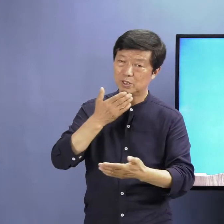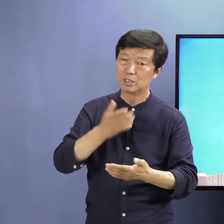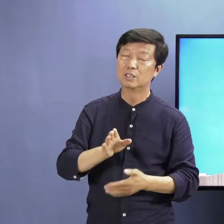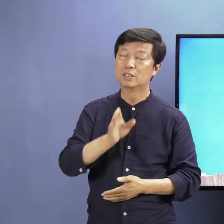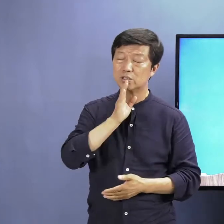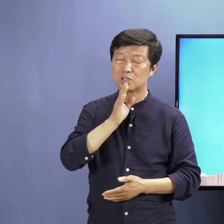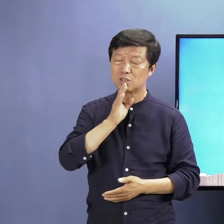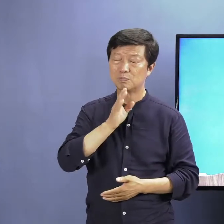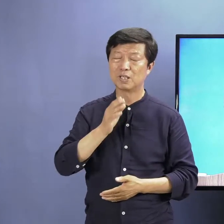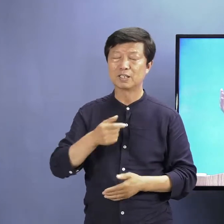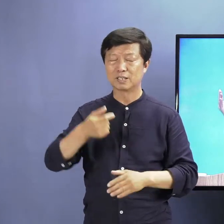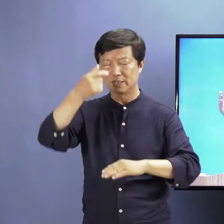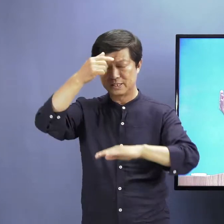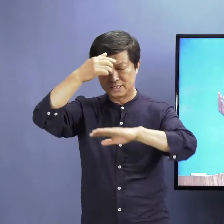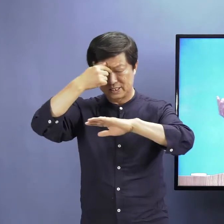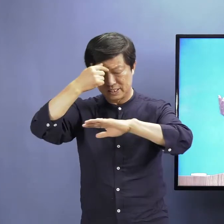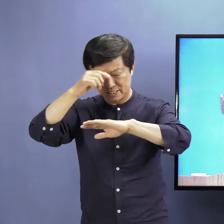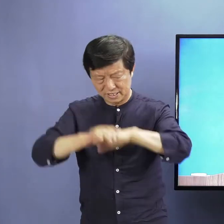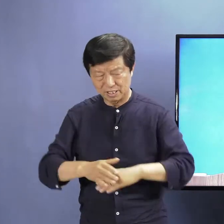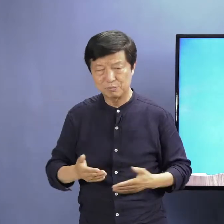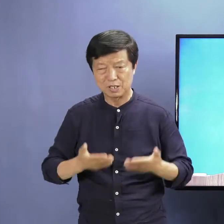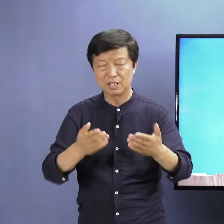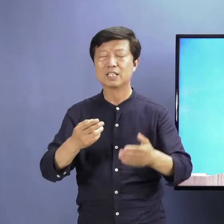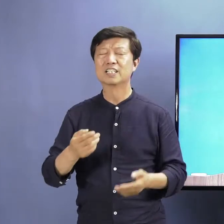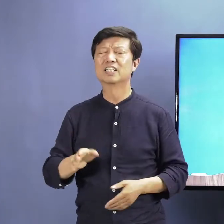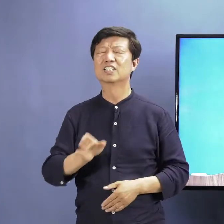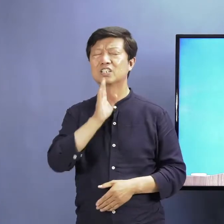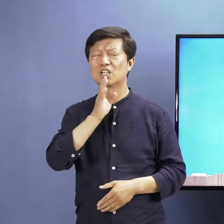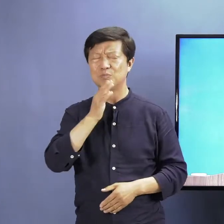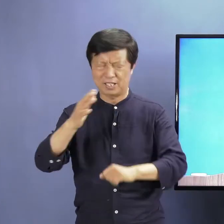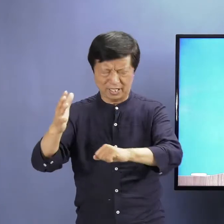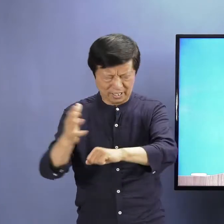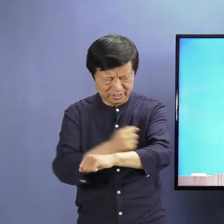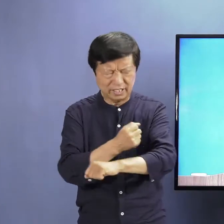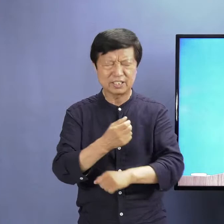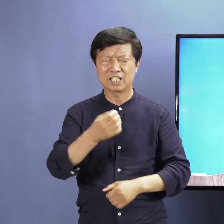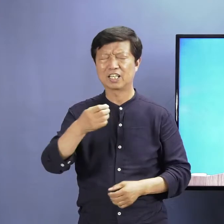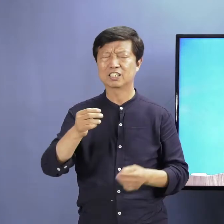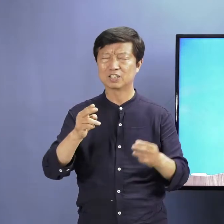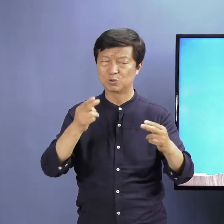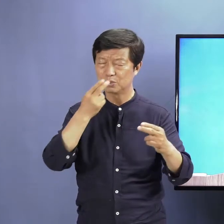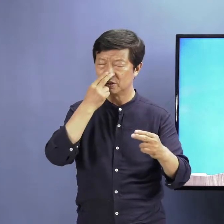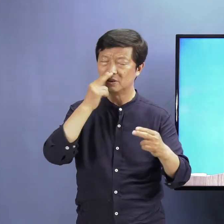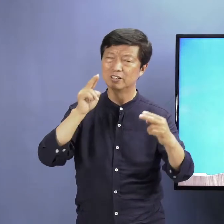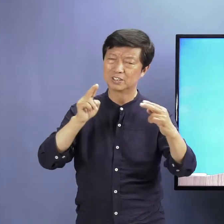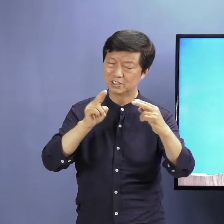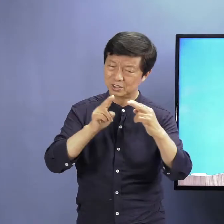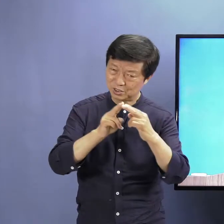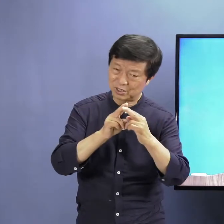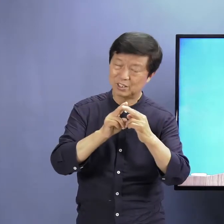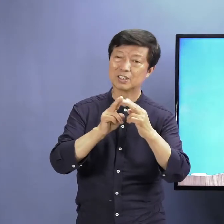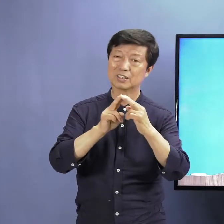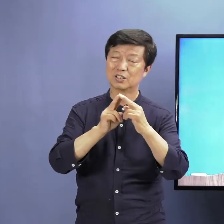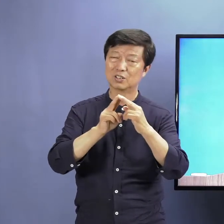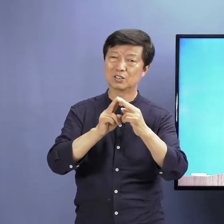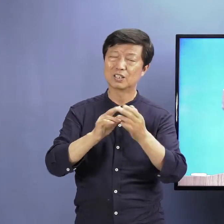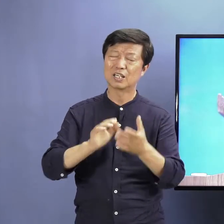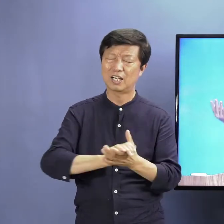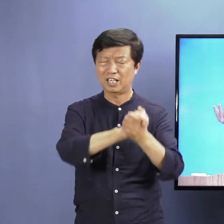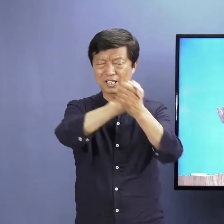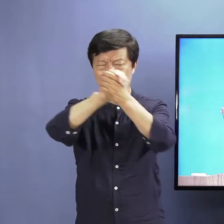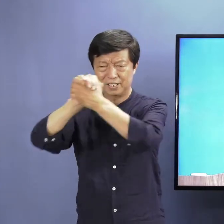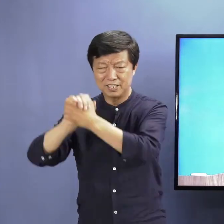기가 막힌 친밀감과 정말 아름답고 행복한 시간과 정말 그런 어떤 영적 공급이